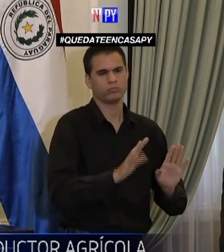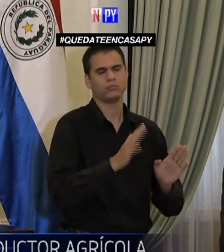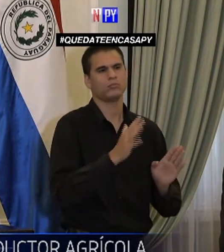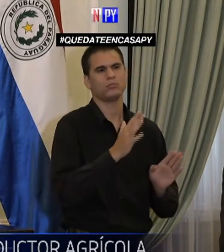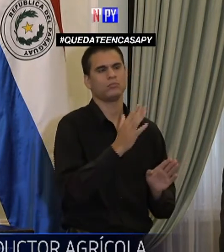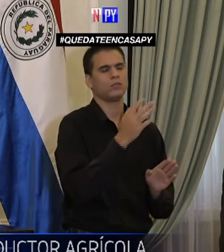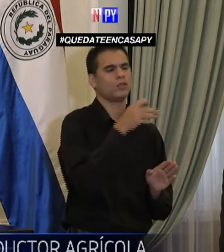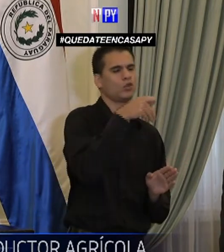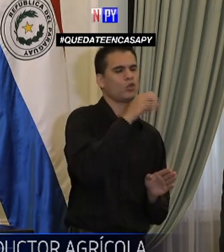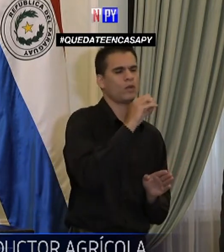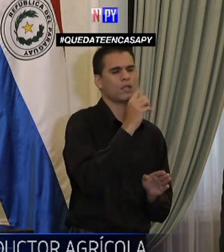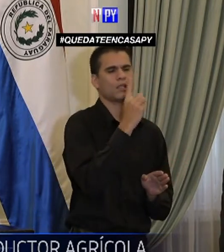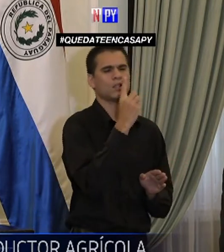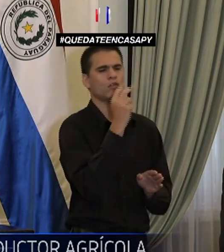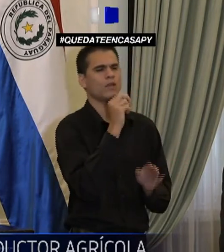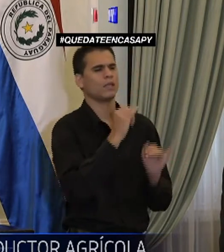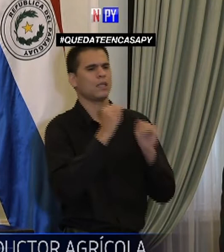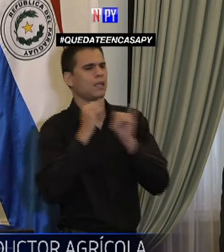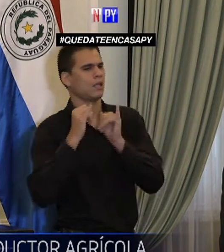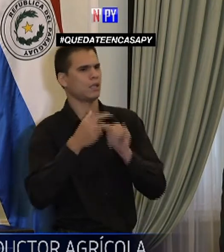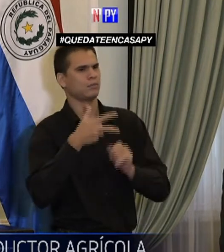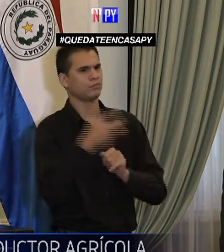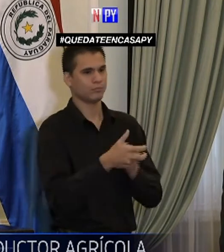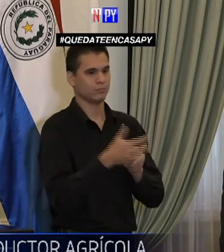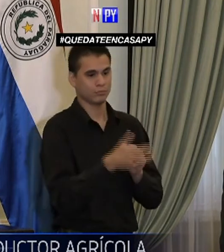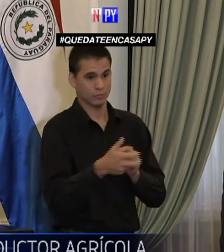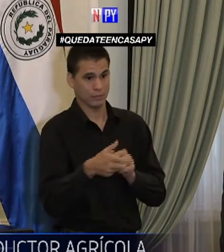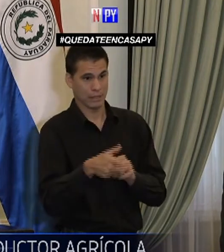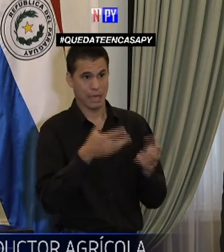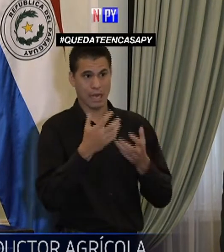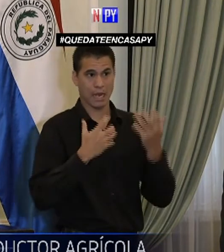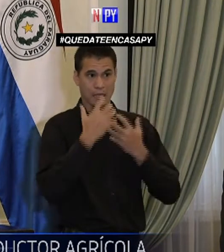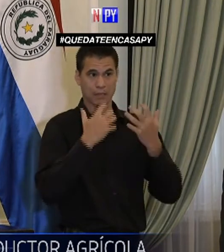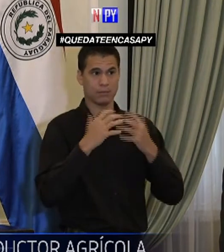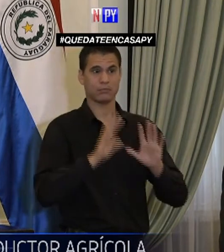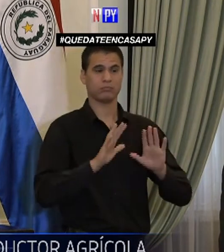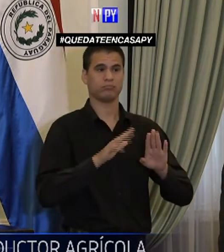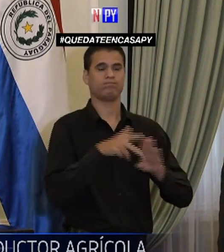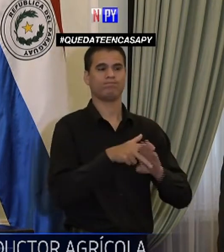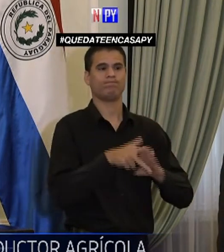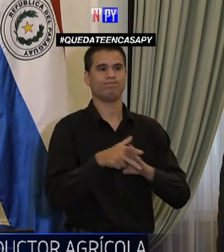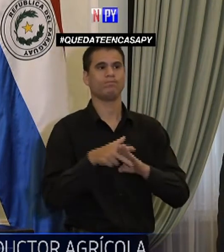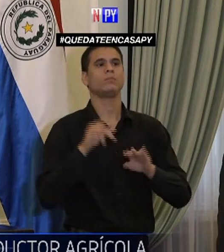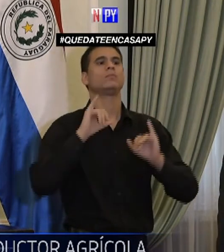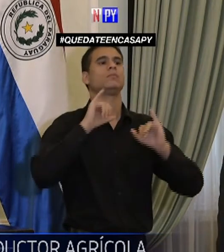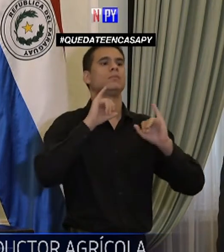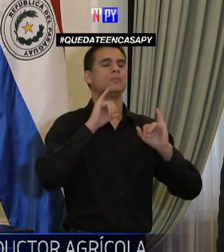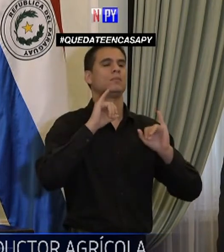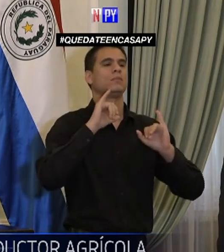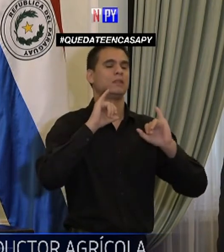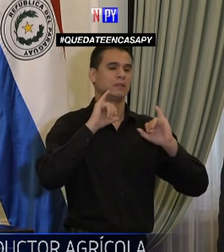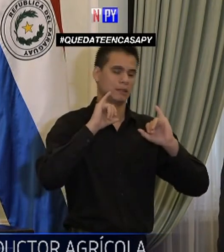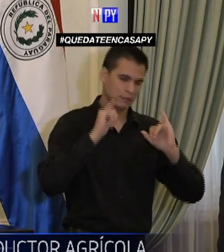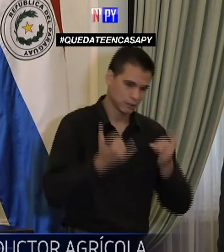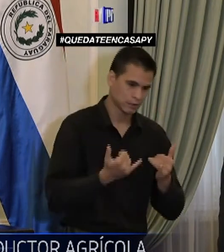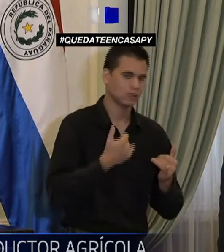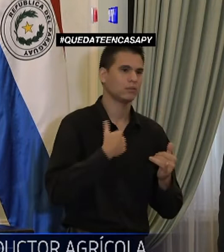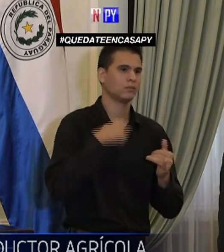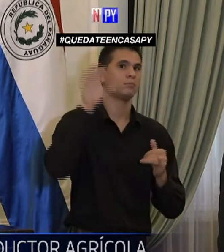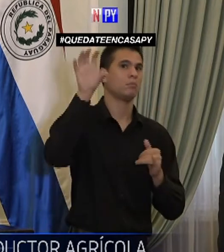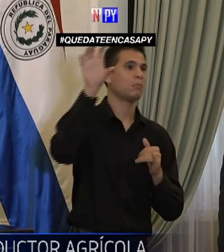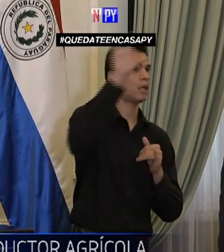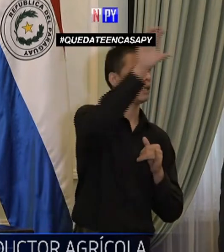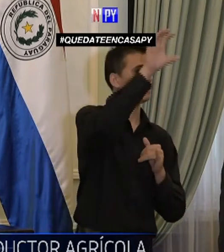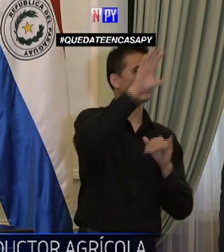a 120 días, ¿verdad? Eso también hemos comunicado a los mercados extranjeros, ellos también saben de la situación que